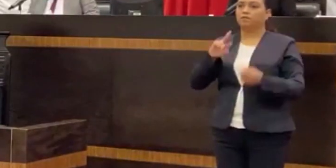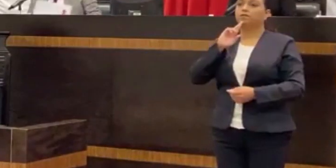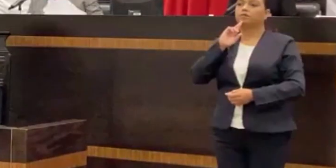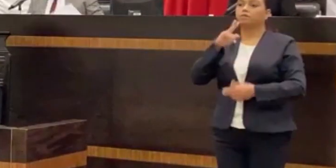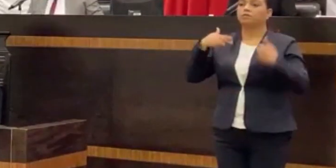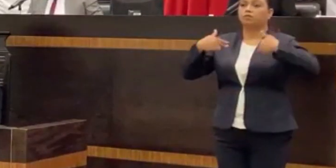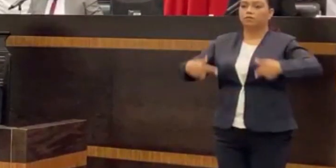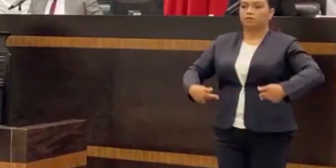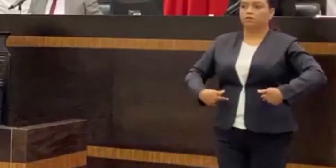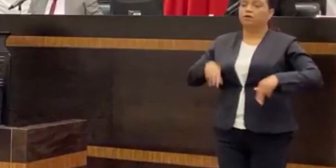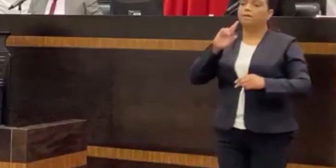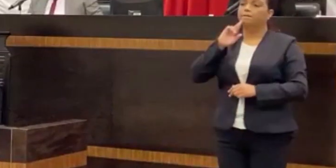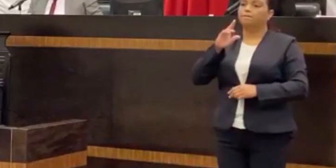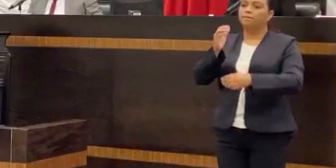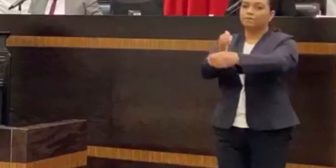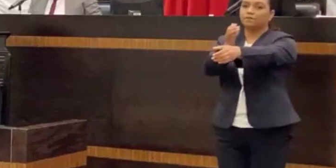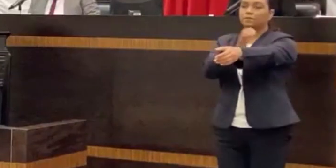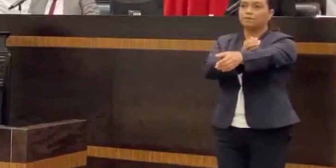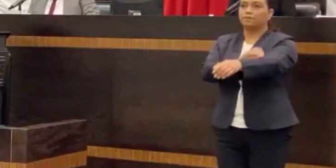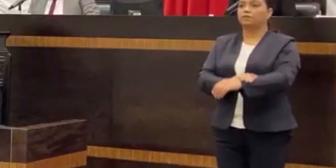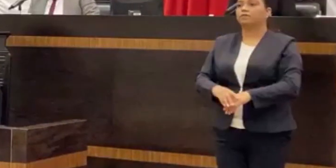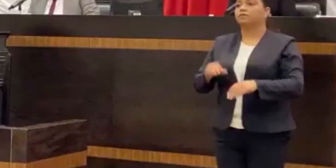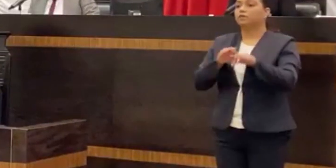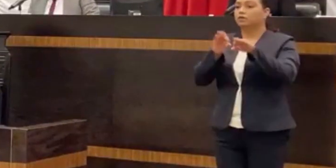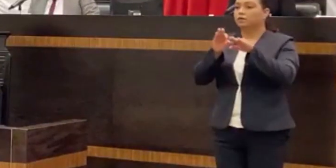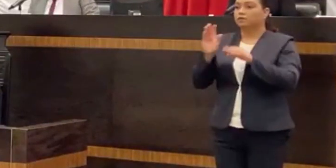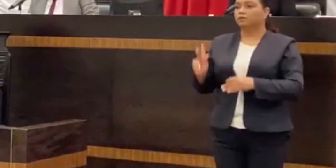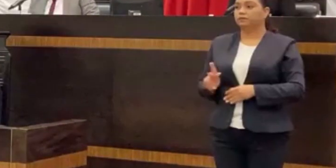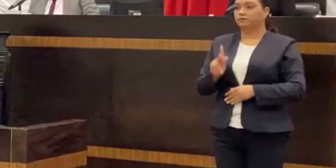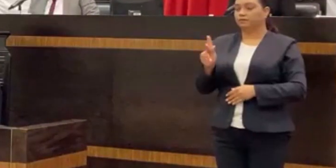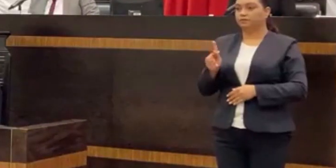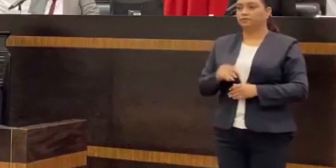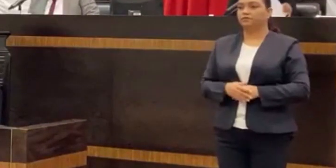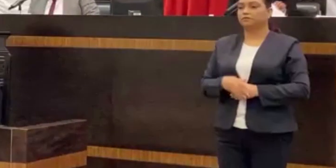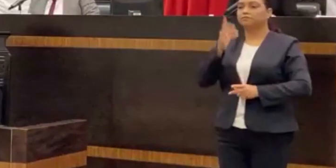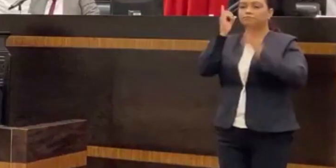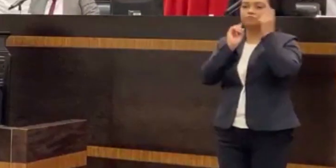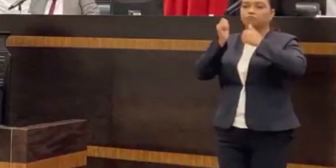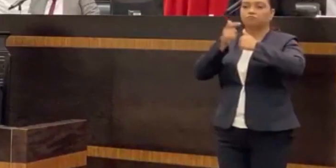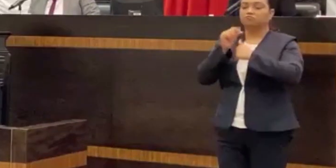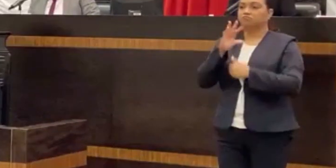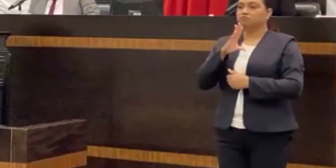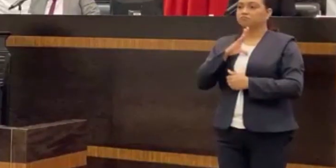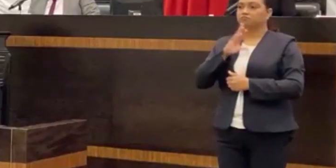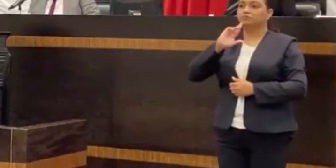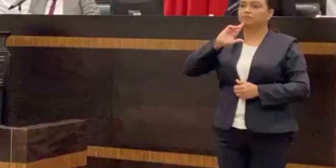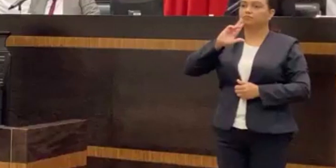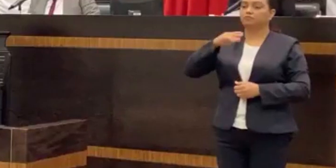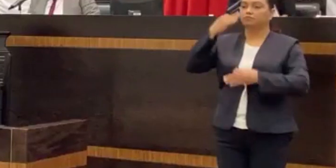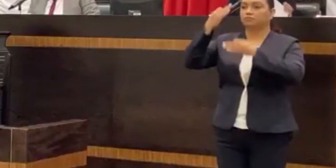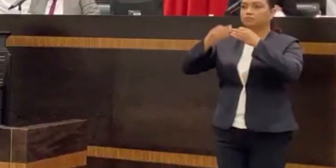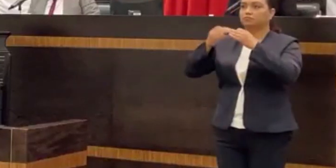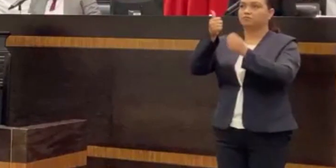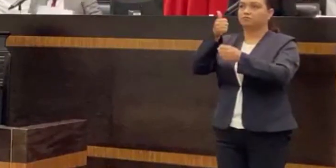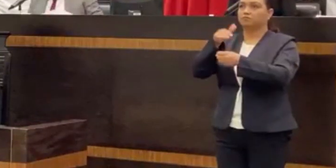encontradas en el área de administración han sido públicas y van desde el estado financiero del ipset que se dijo cuenta